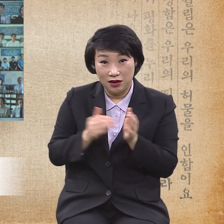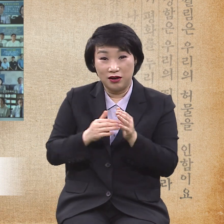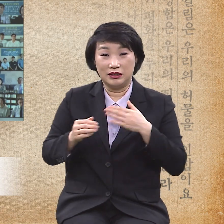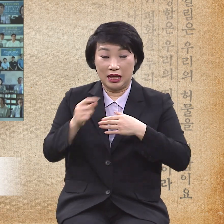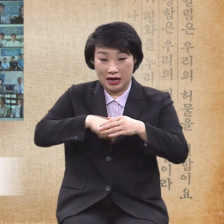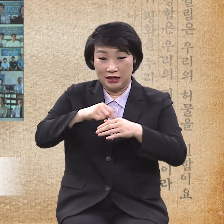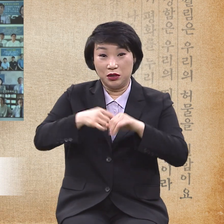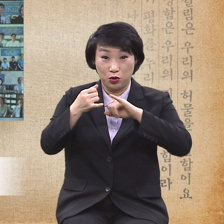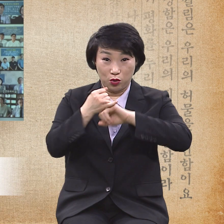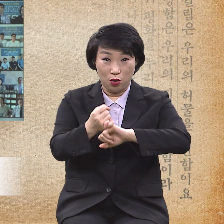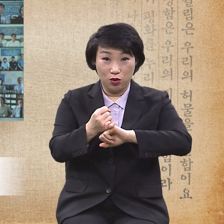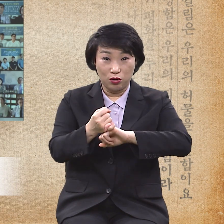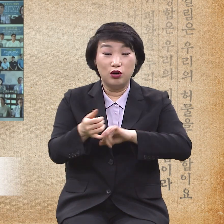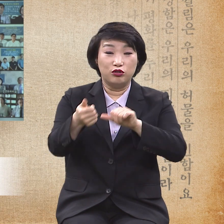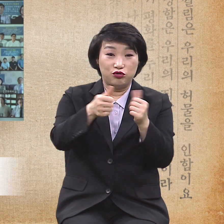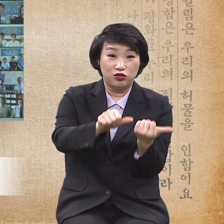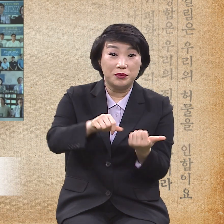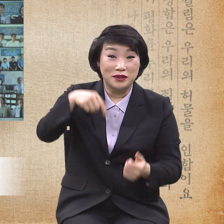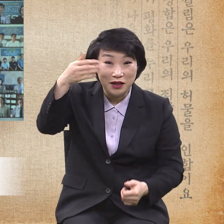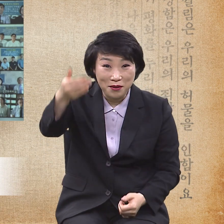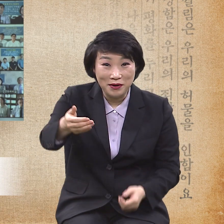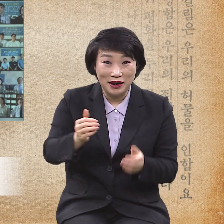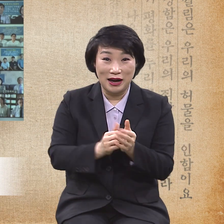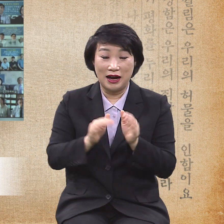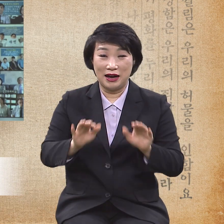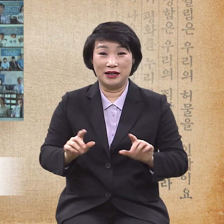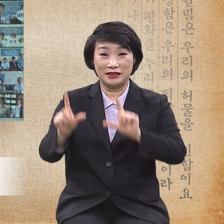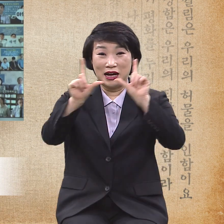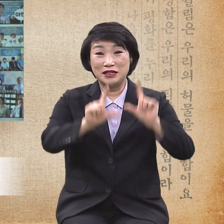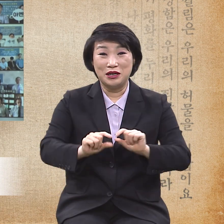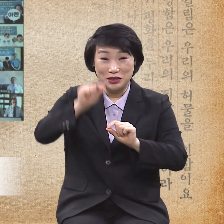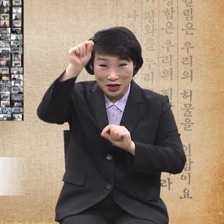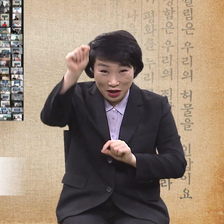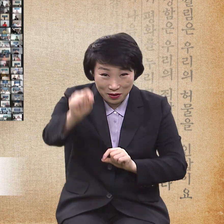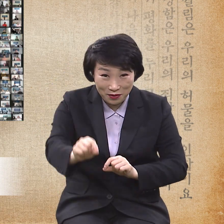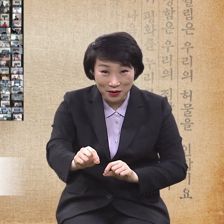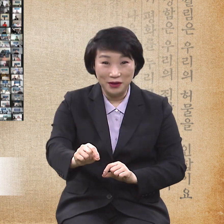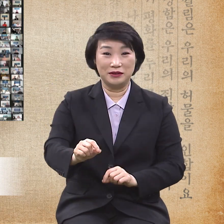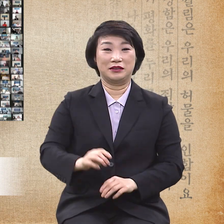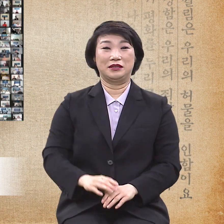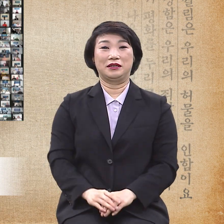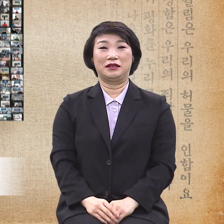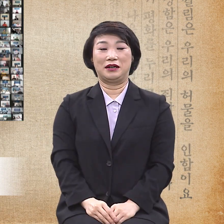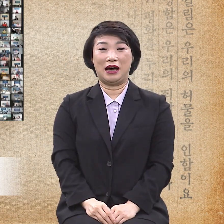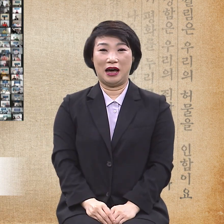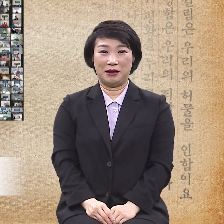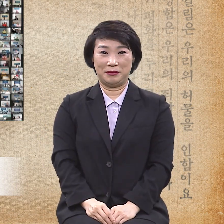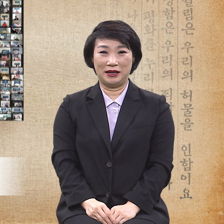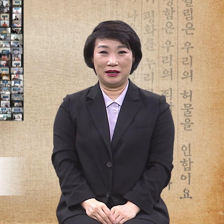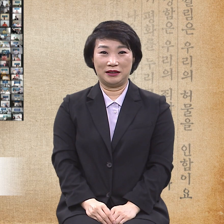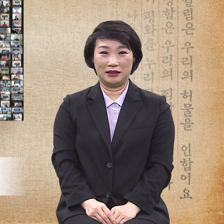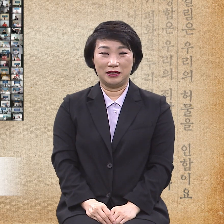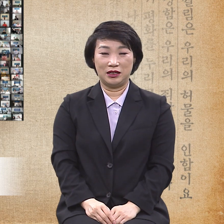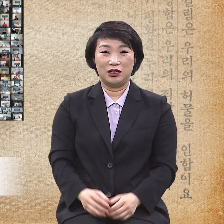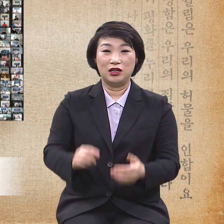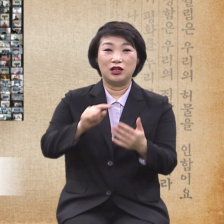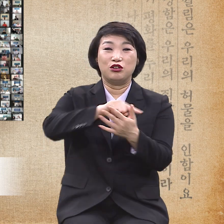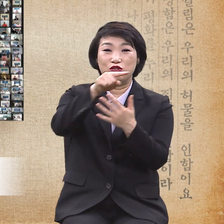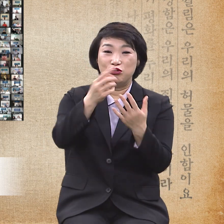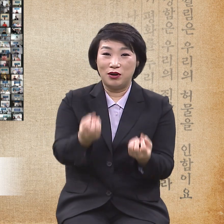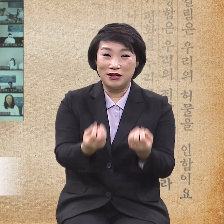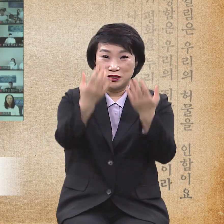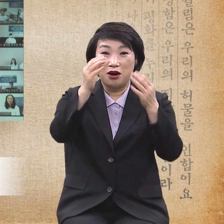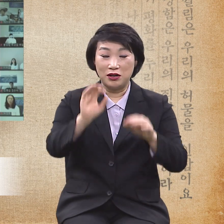내게서 반드시 죽음이 넘어가고 영원히 살게 될 것이다. 그래서